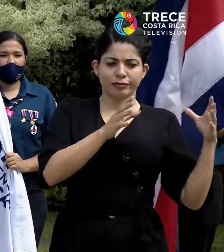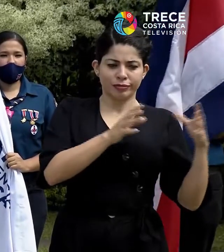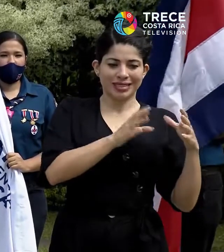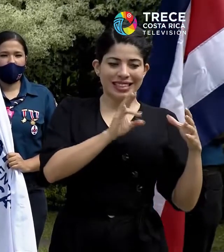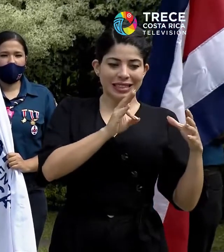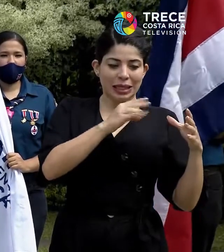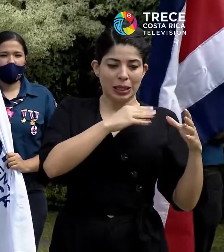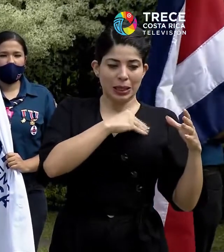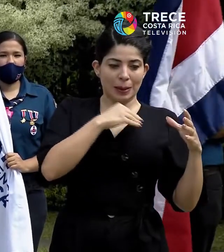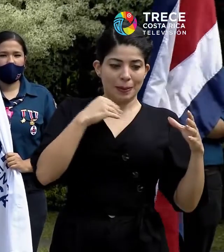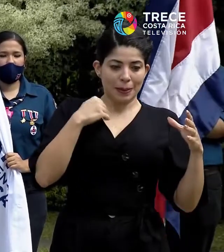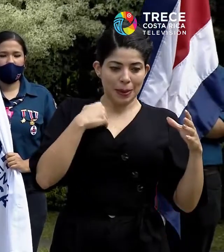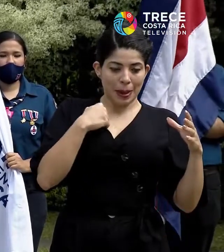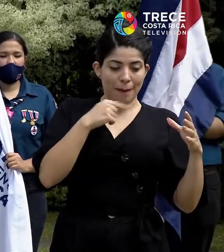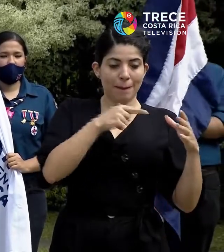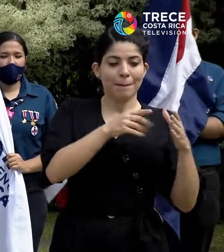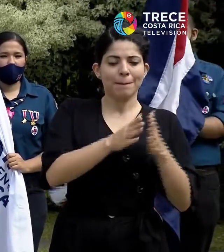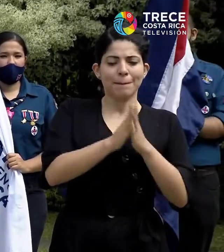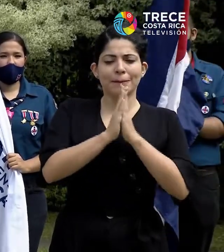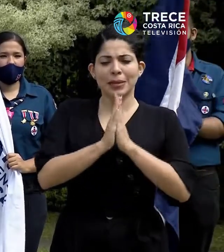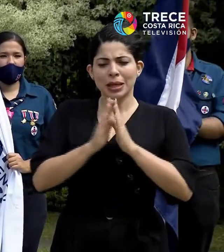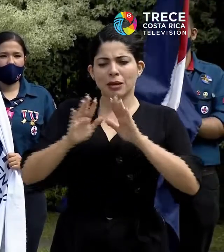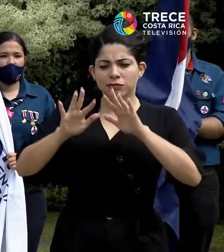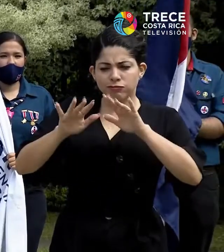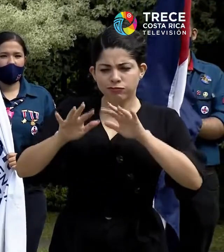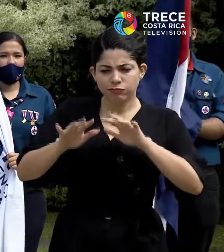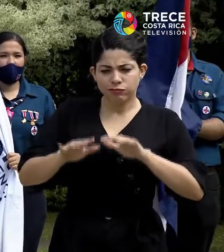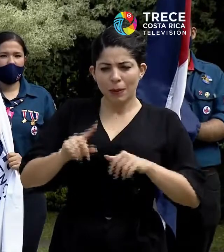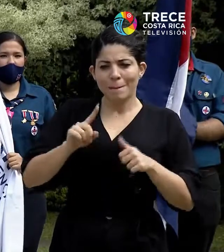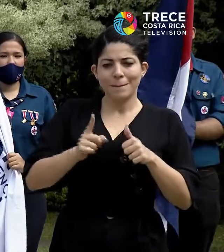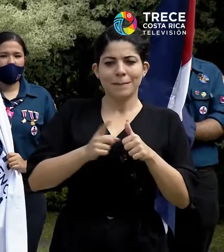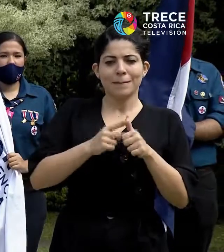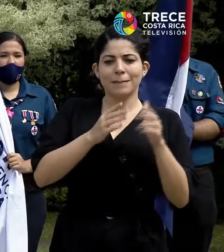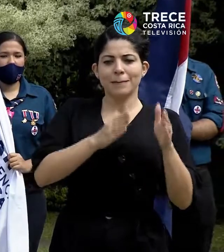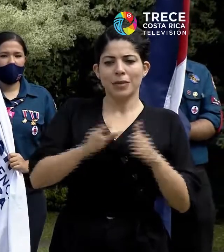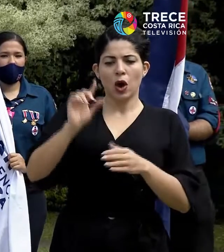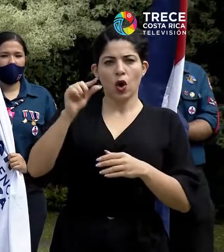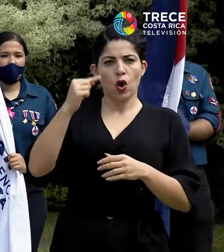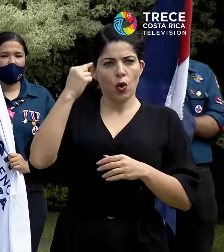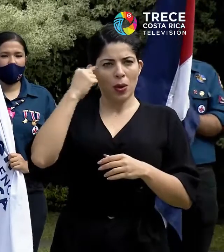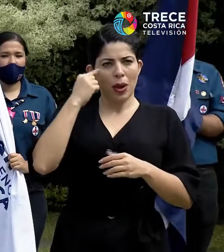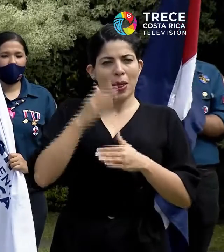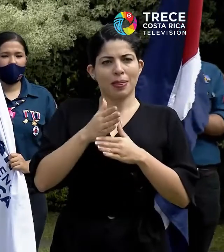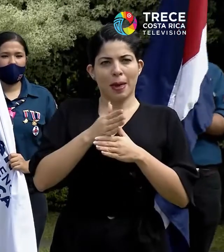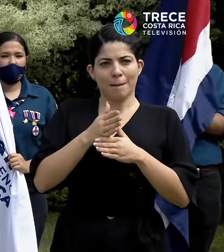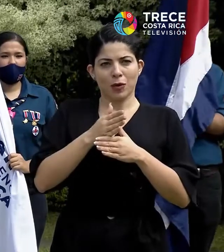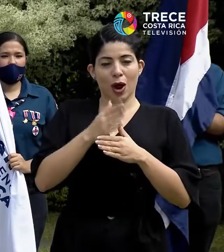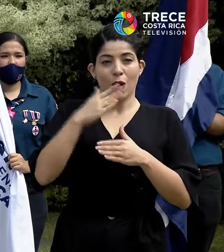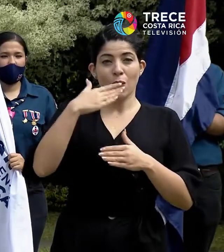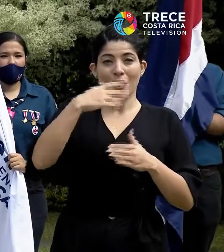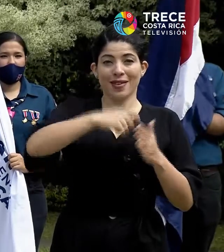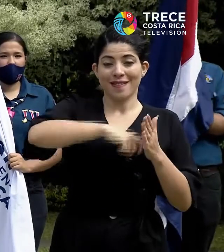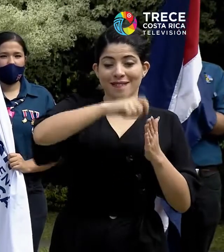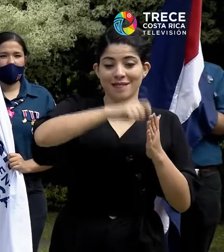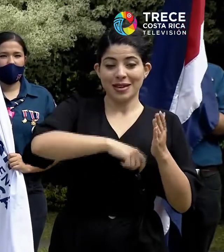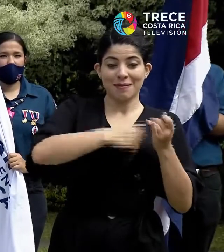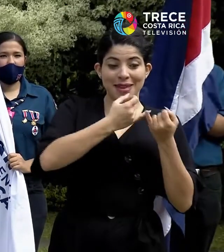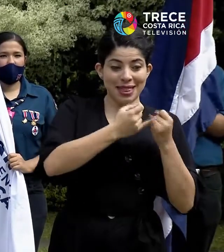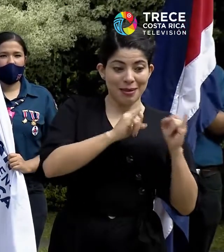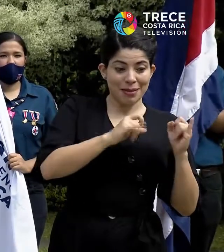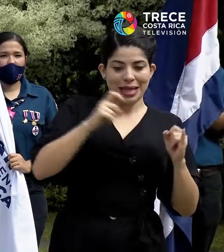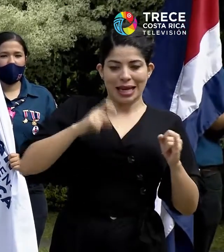7 miembros a la que solicitó la redacción de este primer plan de gobierno provisional que tras la firma del Acta de Independencia nos acompañara